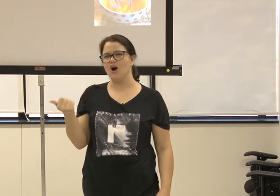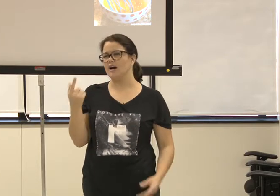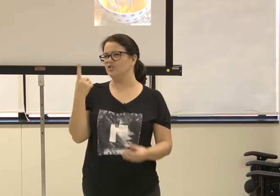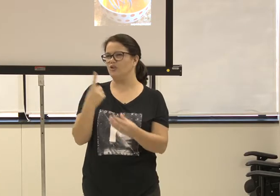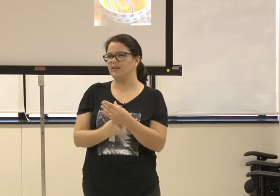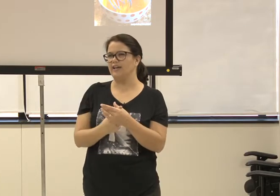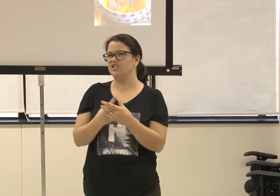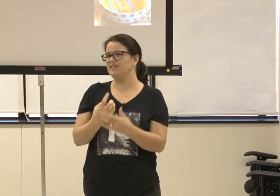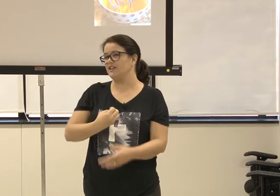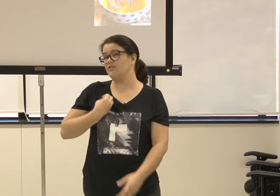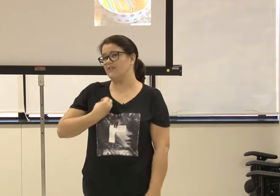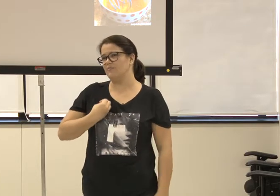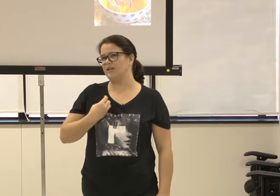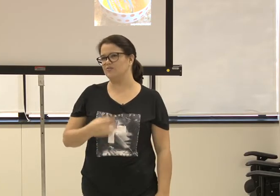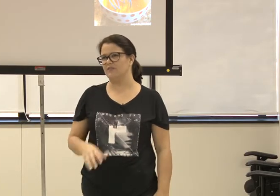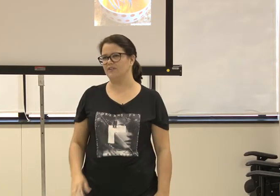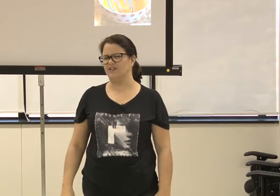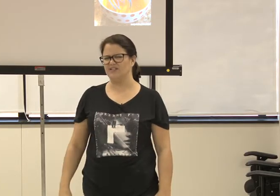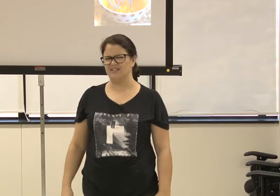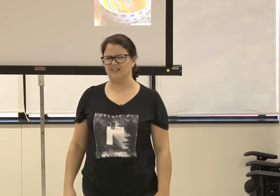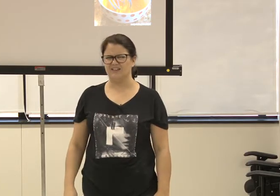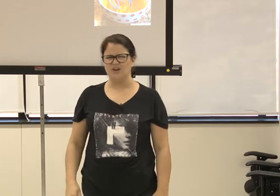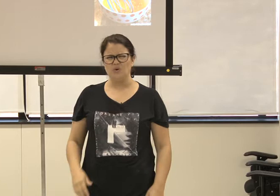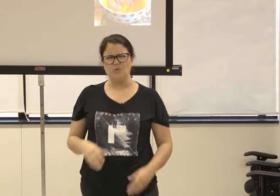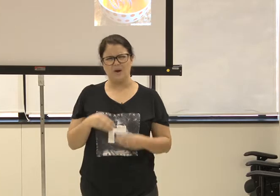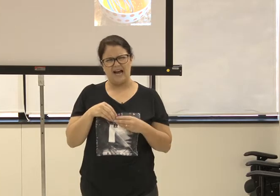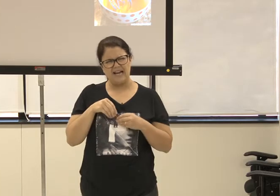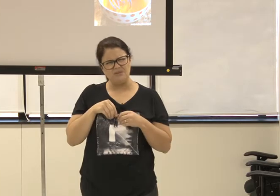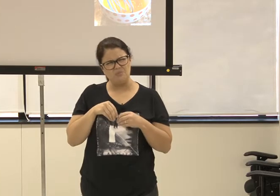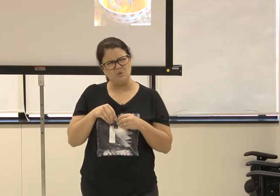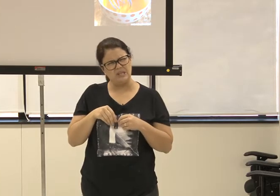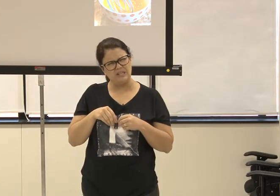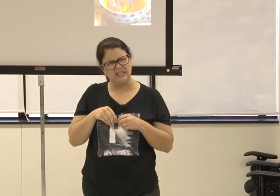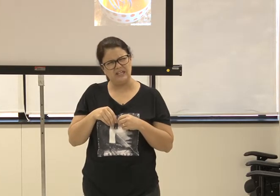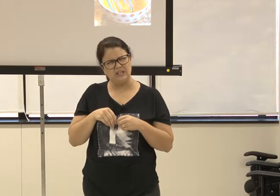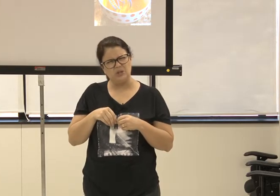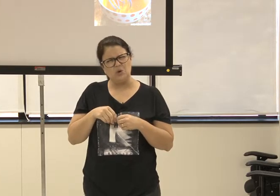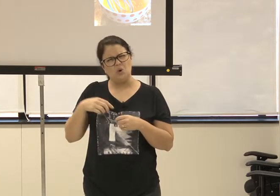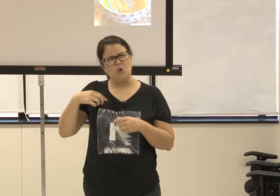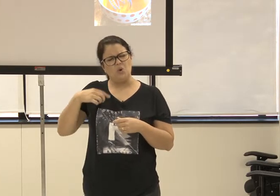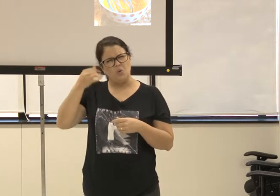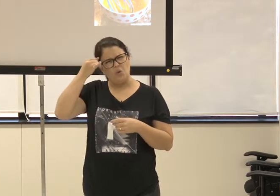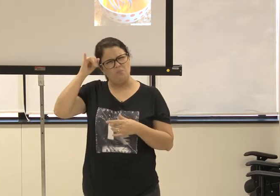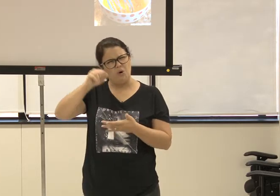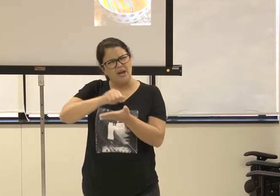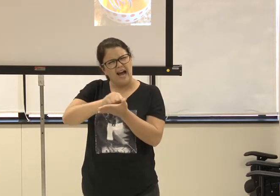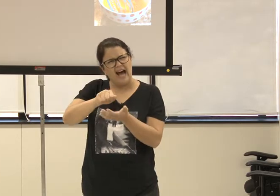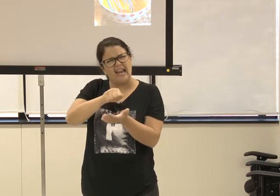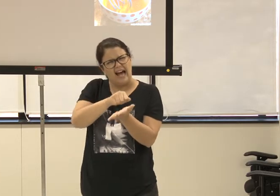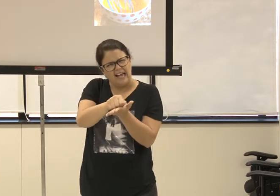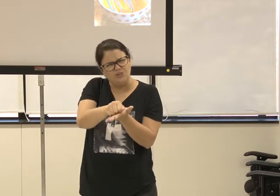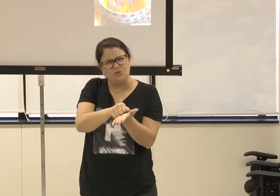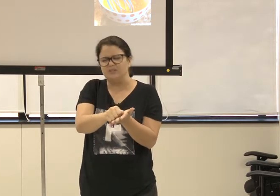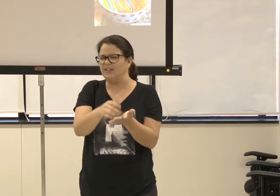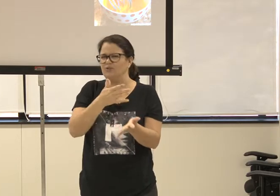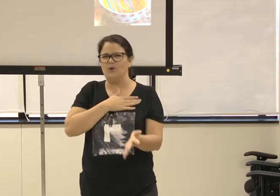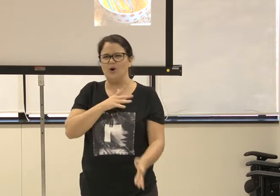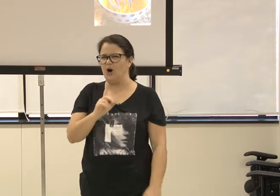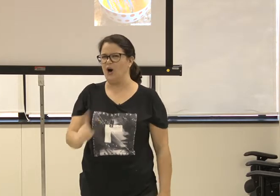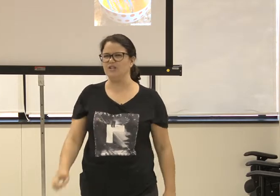cachorro quente que você vai comer na sua vida. E eu assim, com carne moída? Com boi ralado? Não, não gosto.